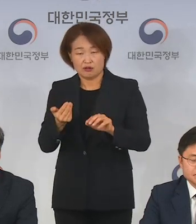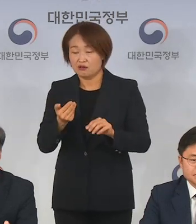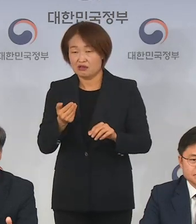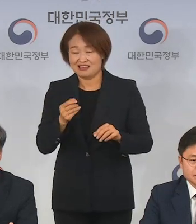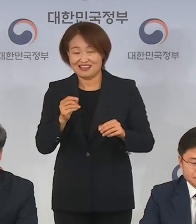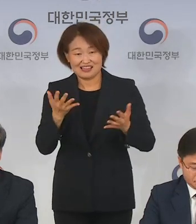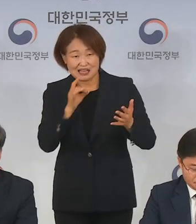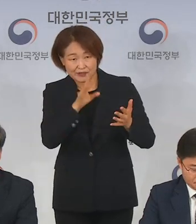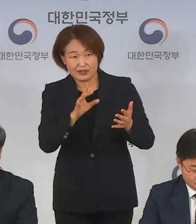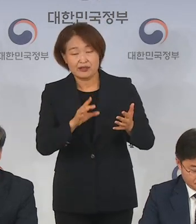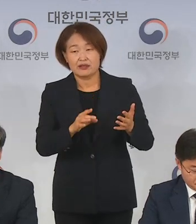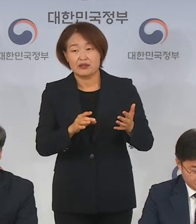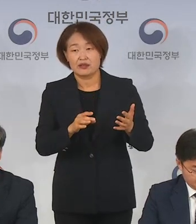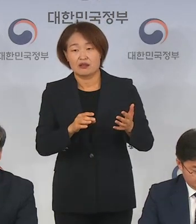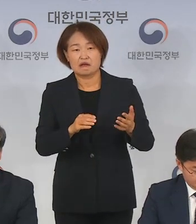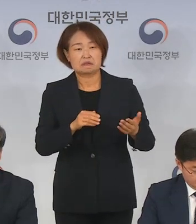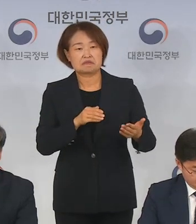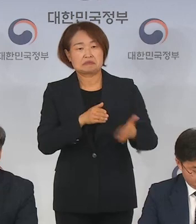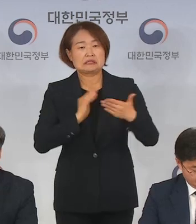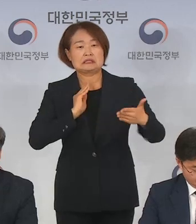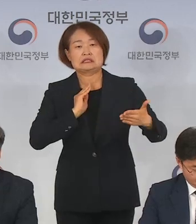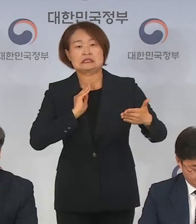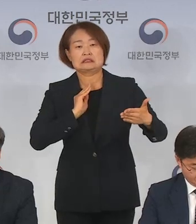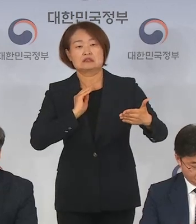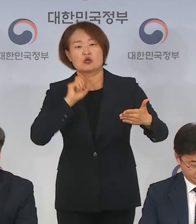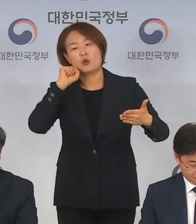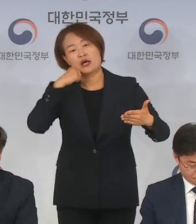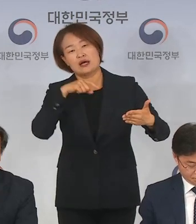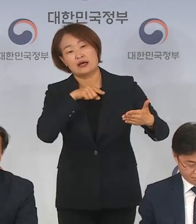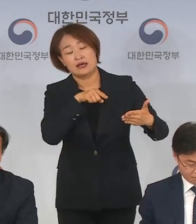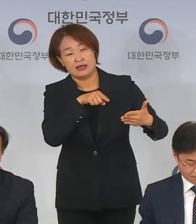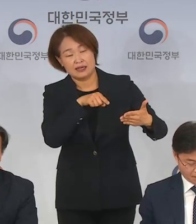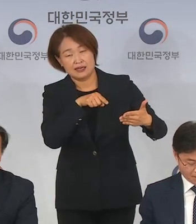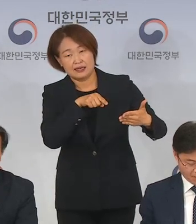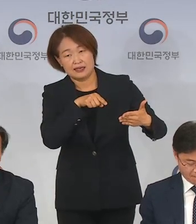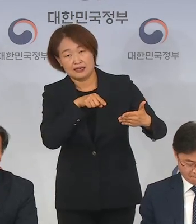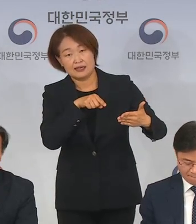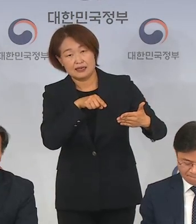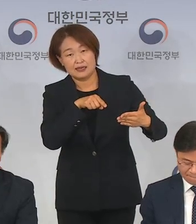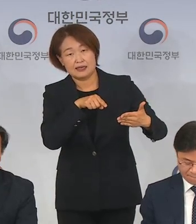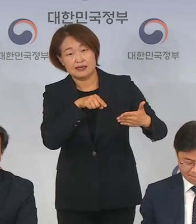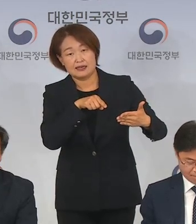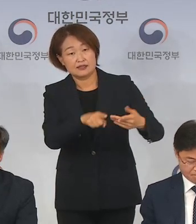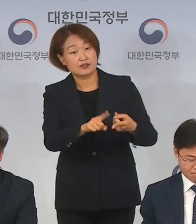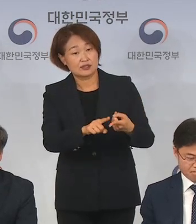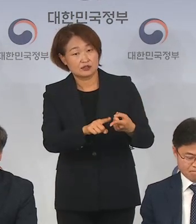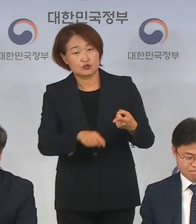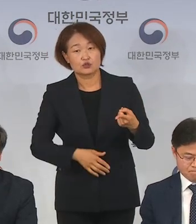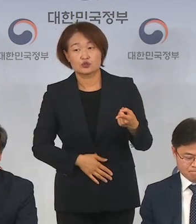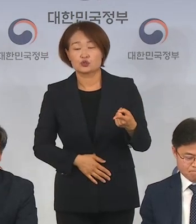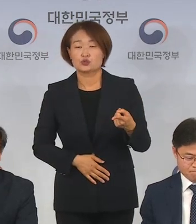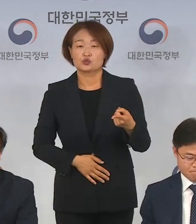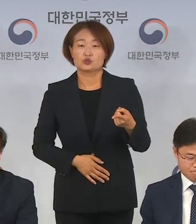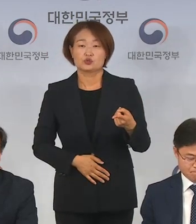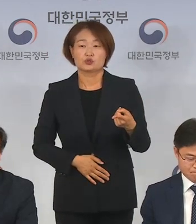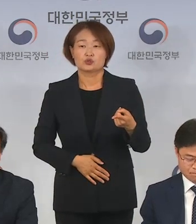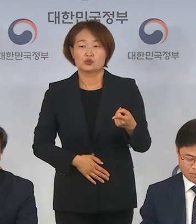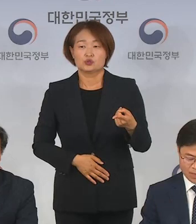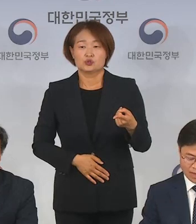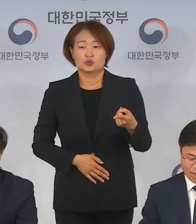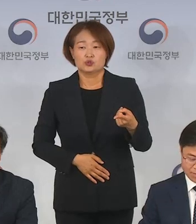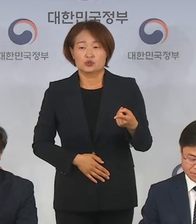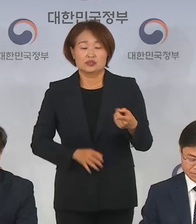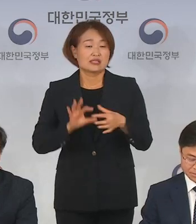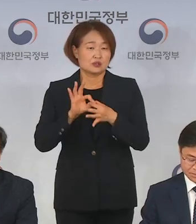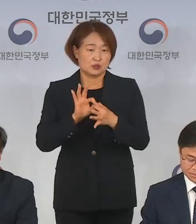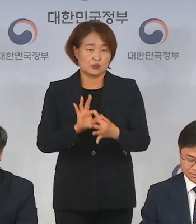되면 출입이 여지가 않습니다. 그 부분에 대해서도 외무성에서 산업청